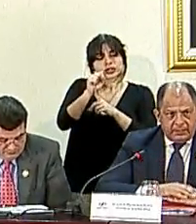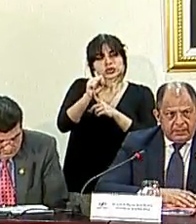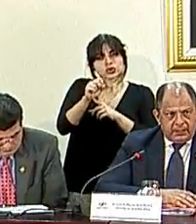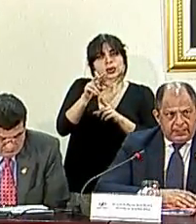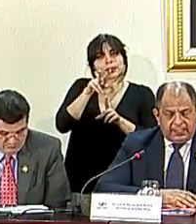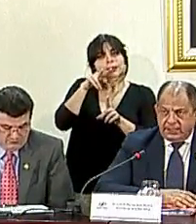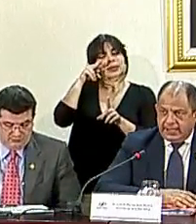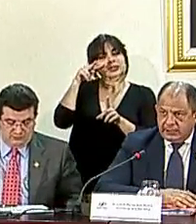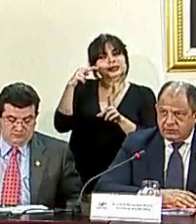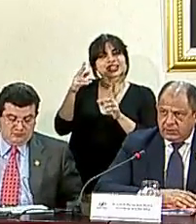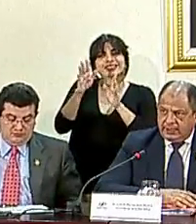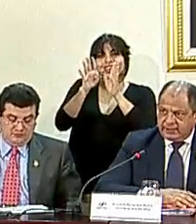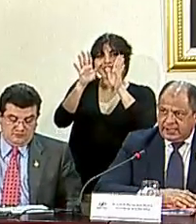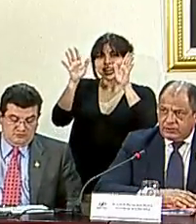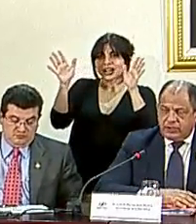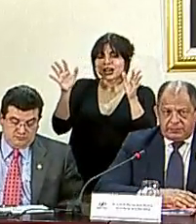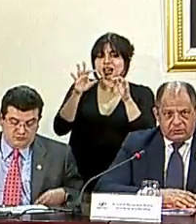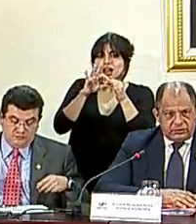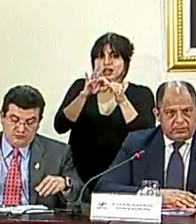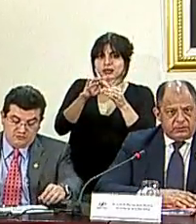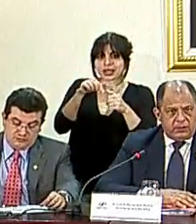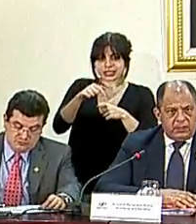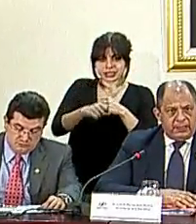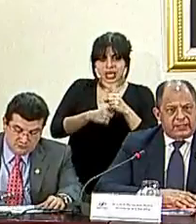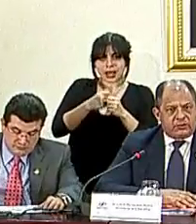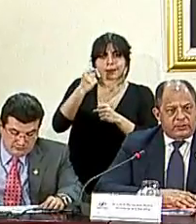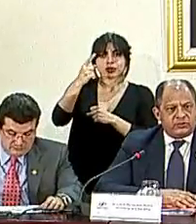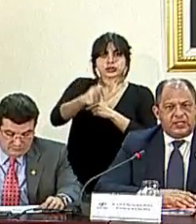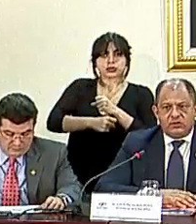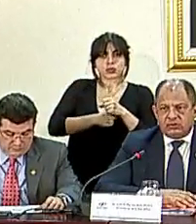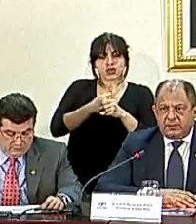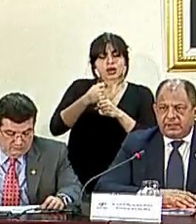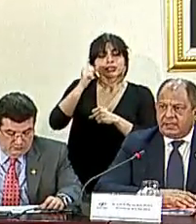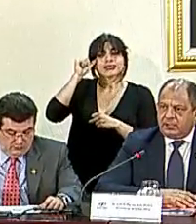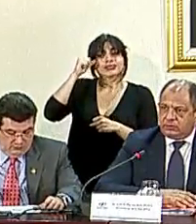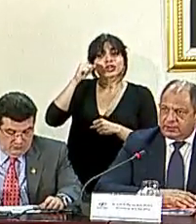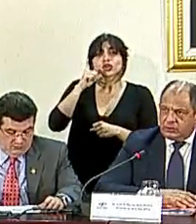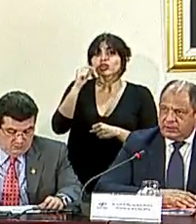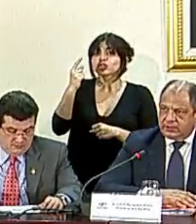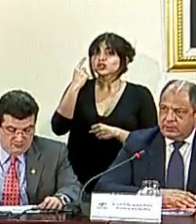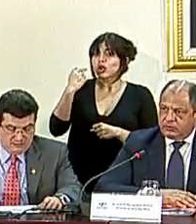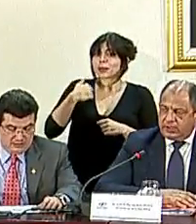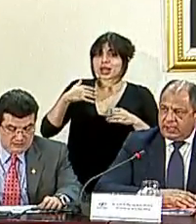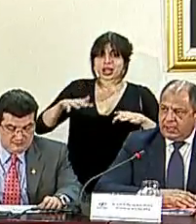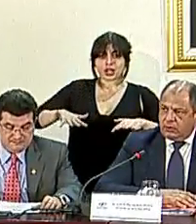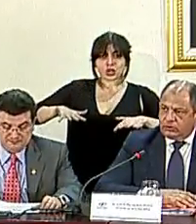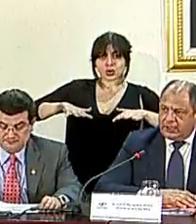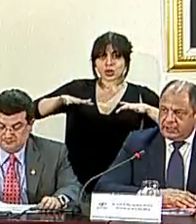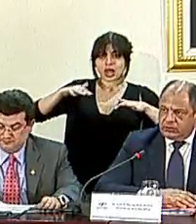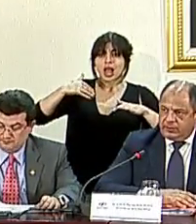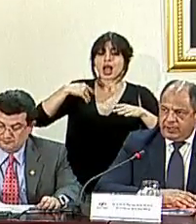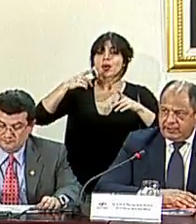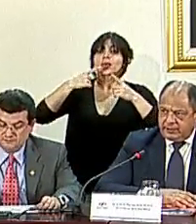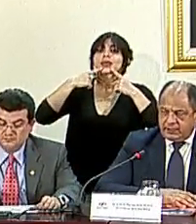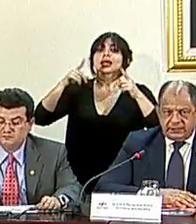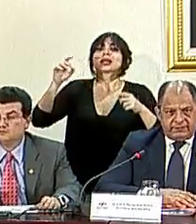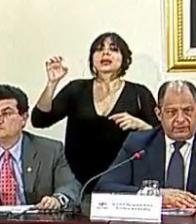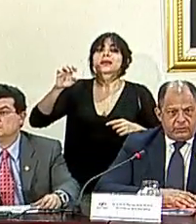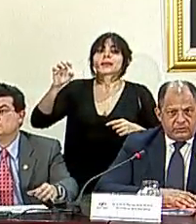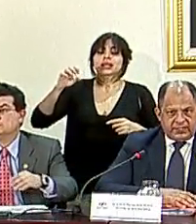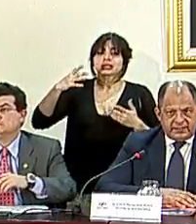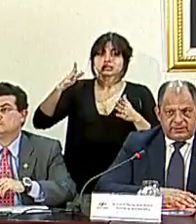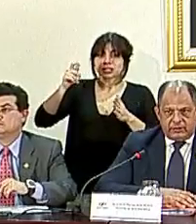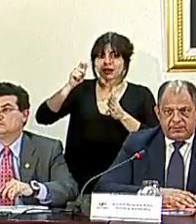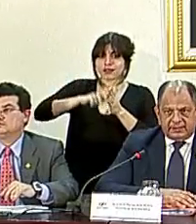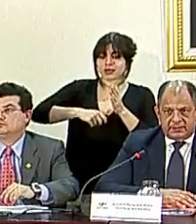perspectiva general sobre este año y el próximo. Recordemos que no solamente hay inundaciones, tenemos un decreto de emergencia que se